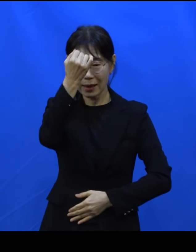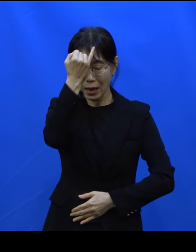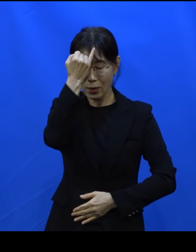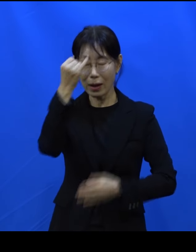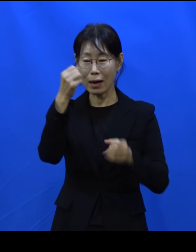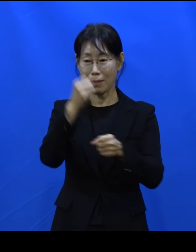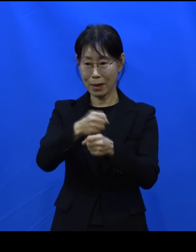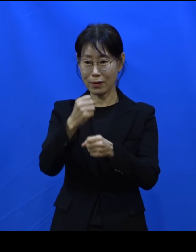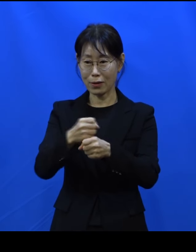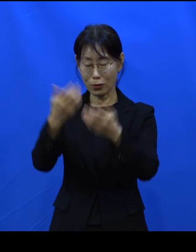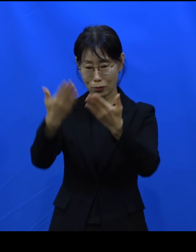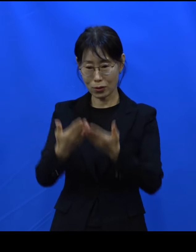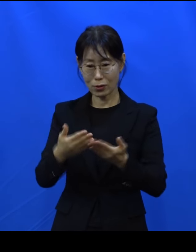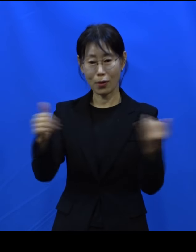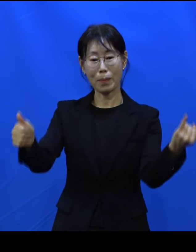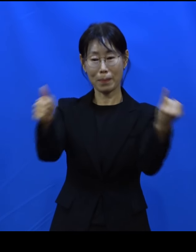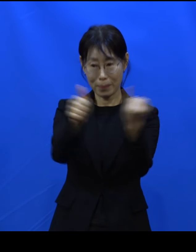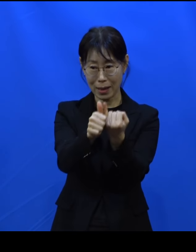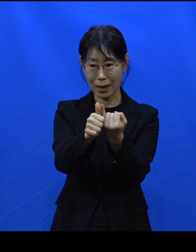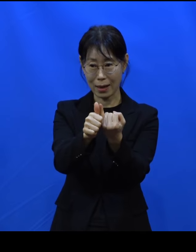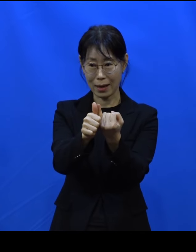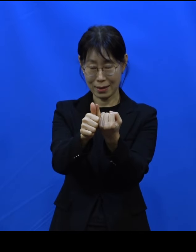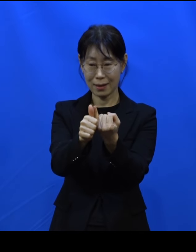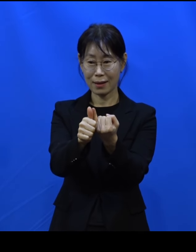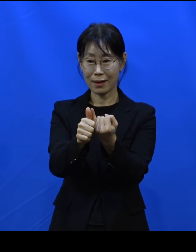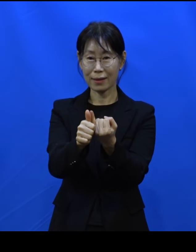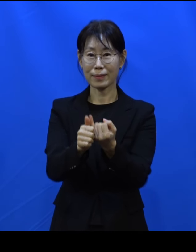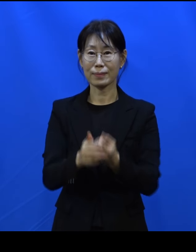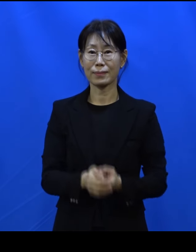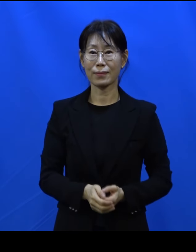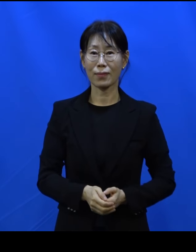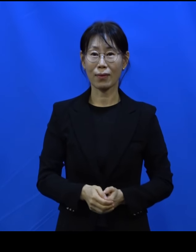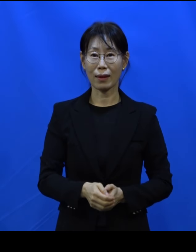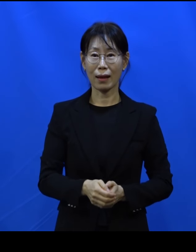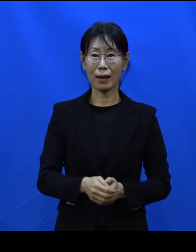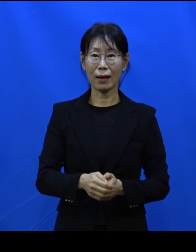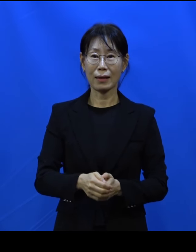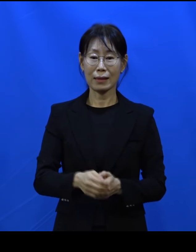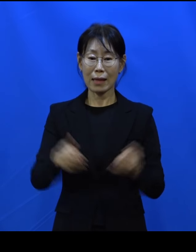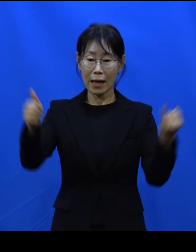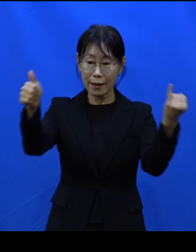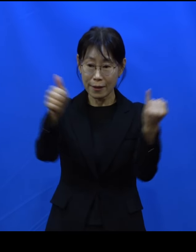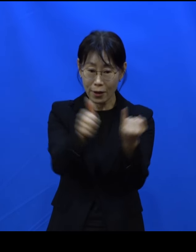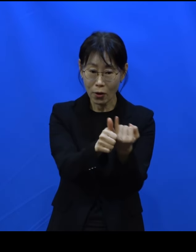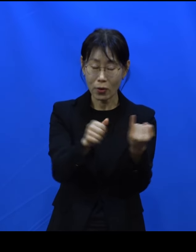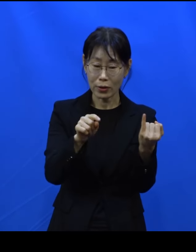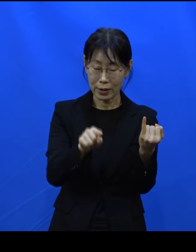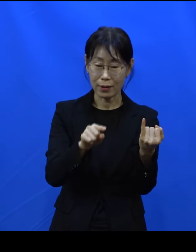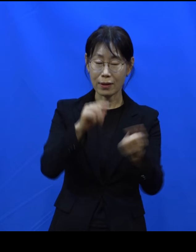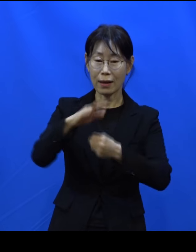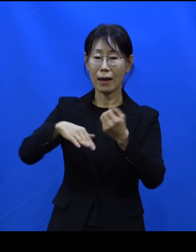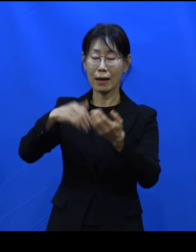인간 대 인간의 만남이지만 이 결혼을 우리는 신적 의미를 부여받은 거죠.